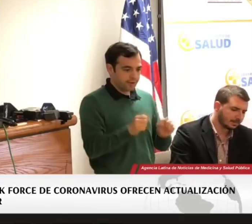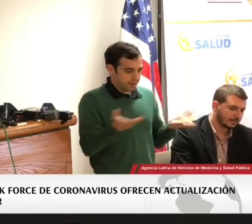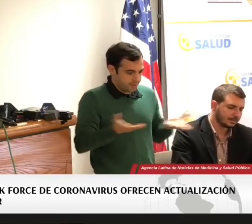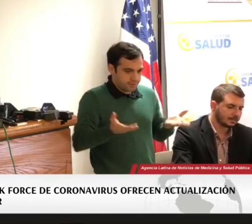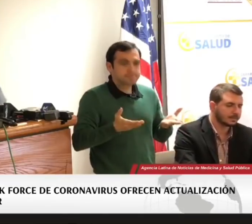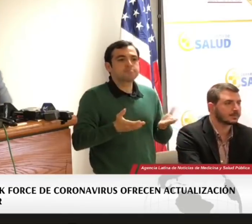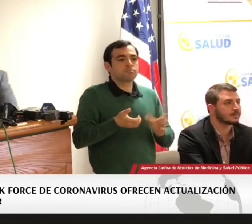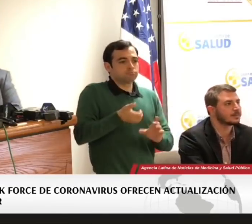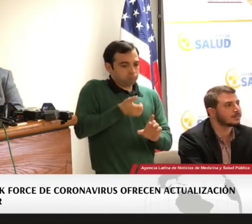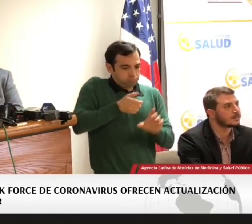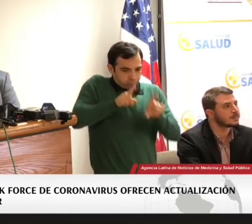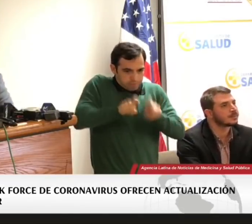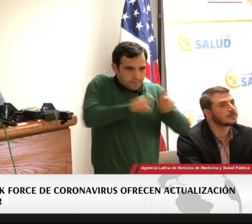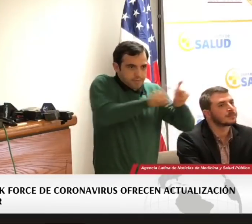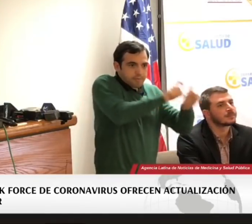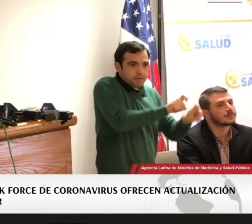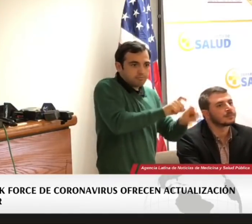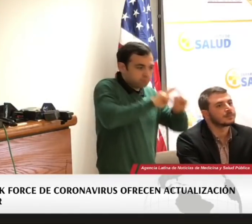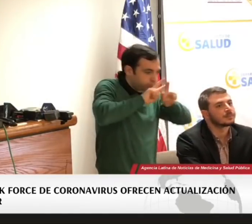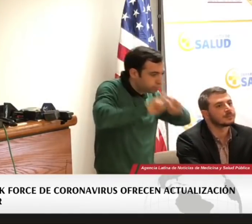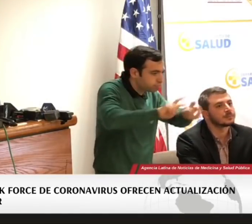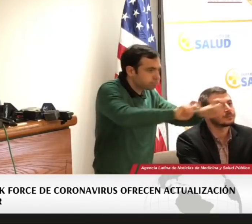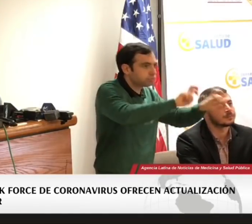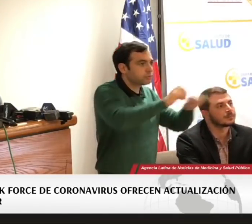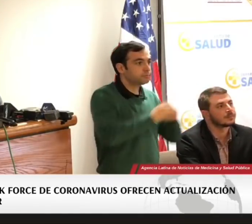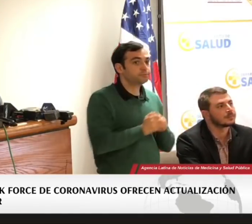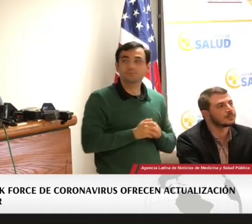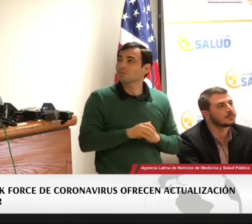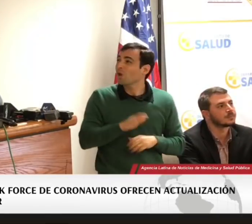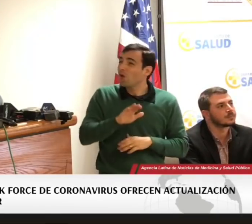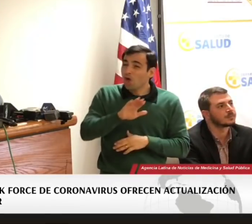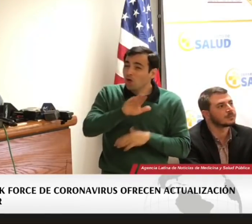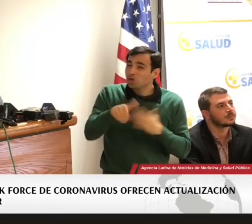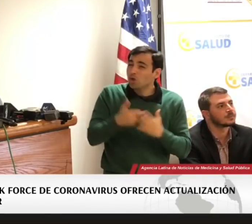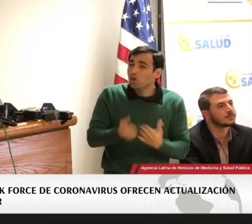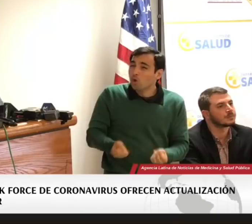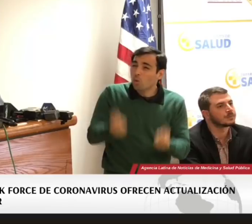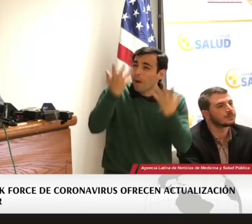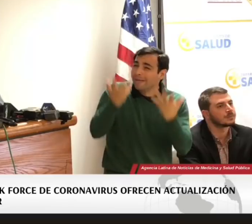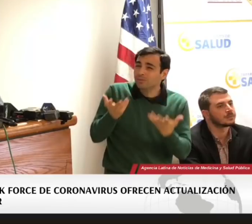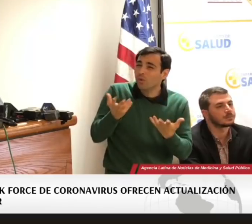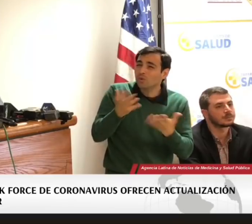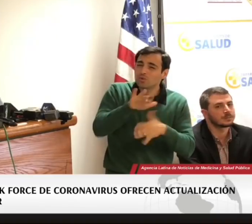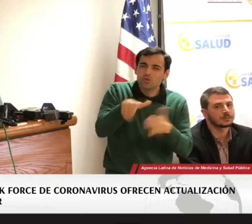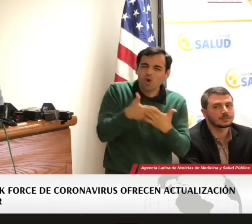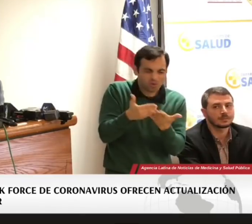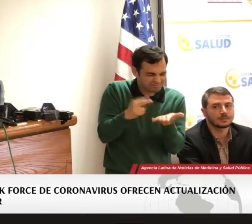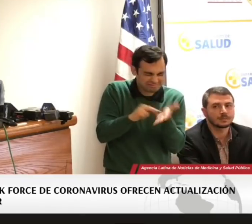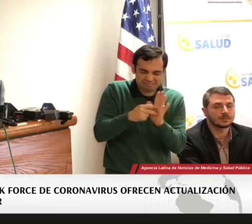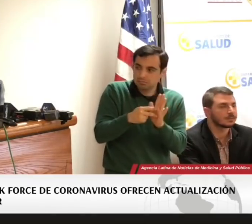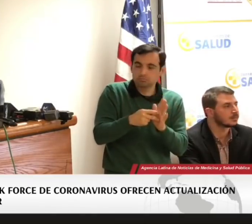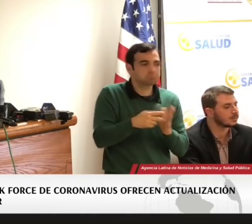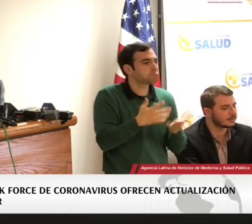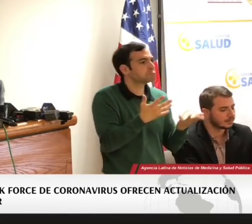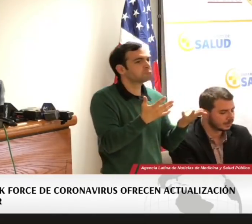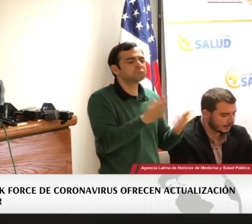isla. ¿Todos cuando reciban los reactivos? ¿Ah? ¿Todos son cuántos? Pues cada kit se pueden hacer